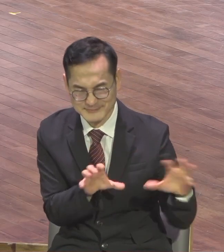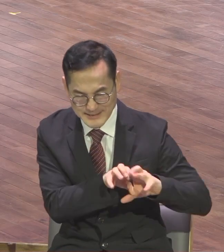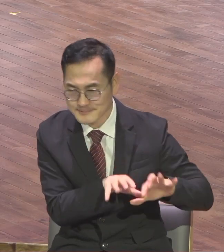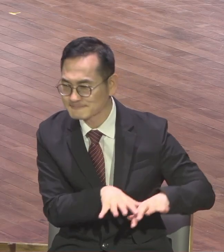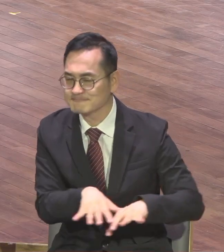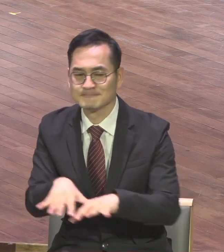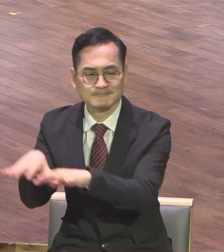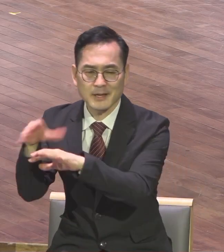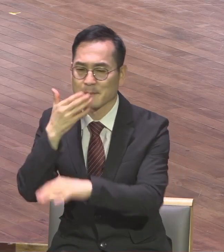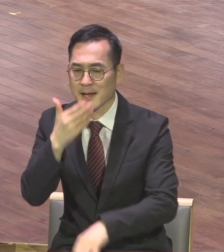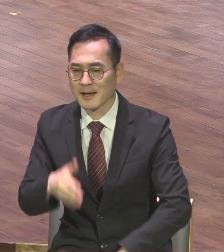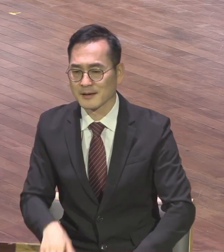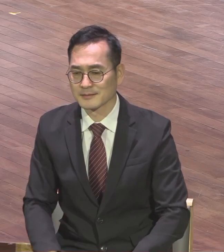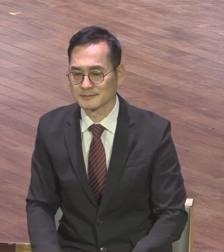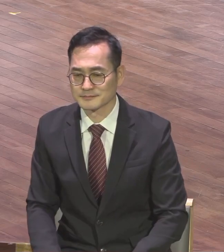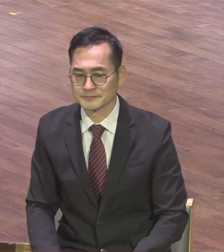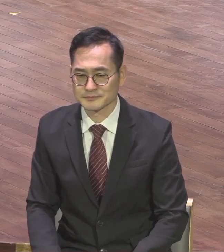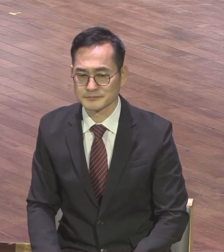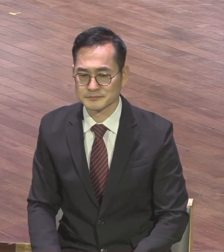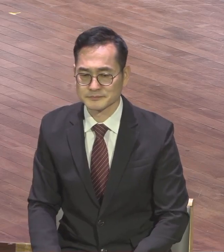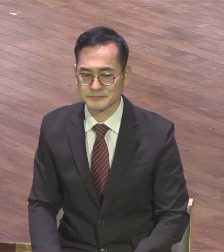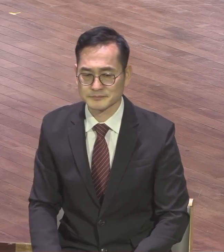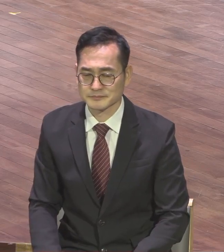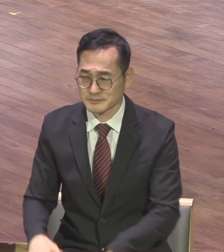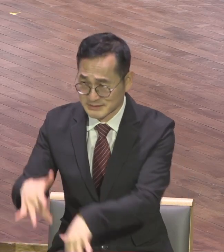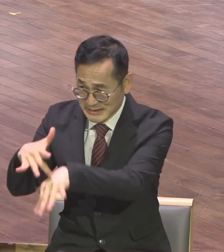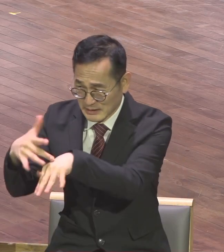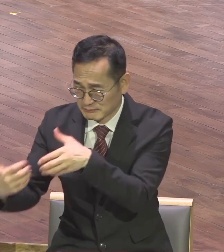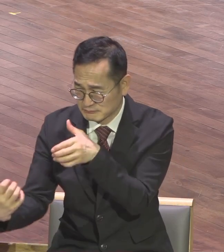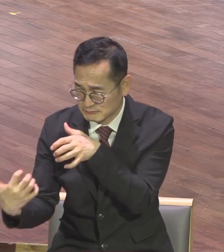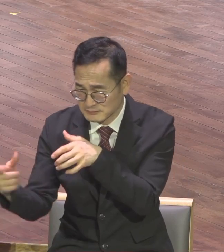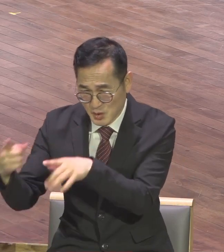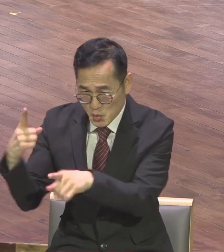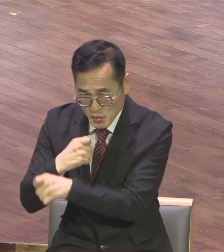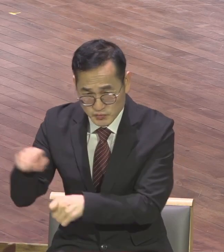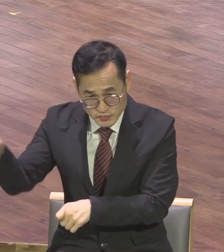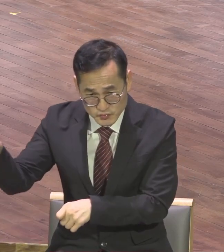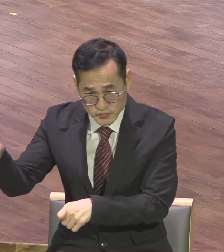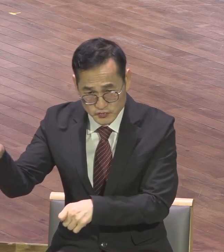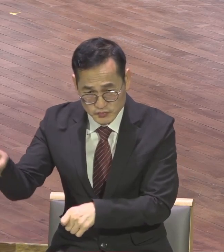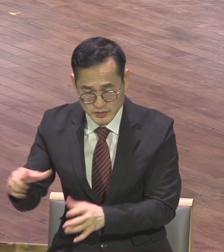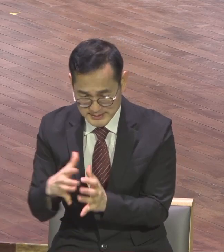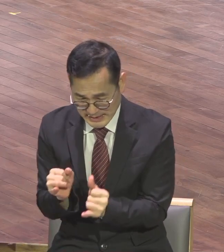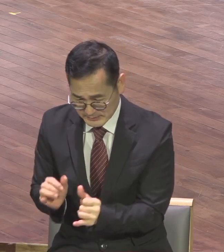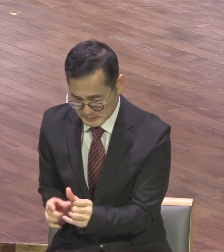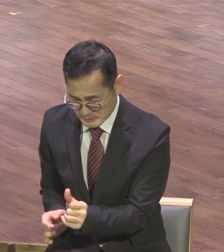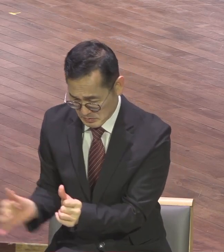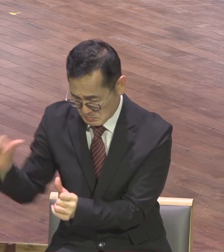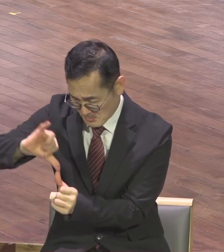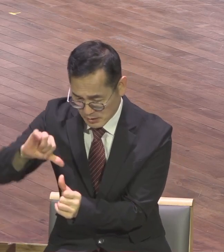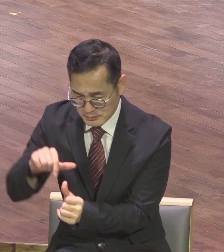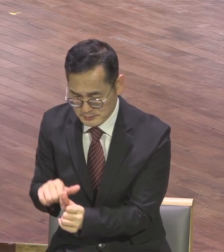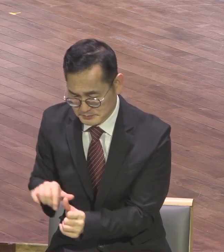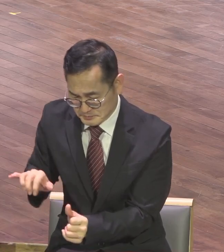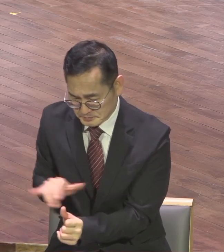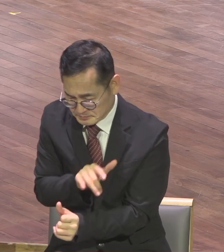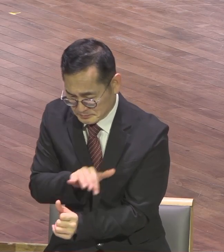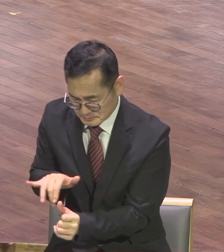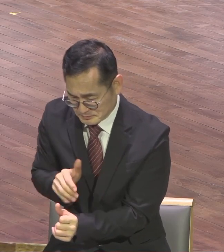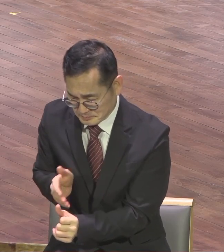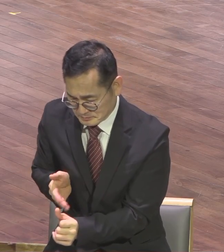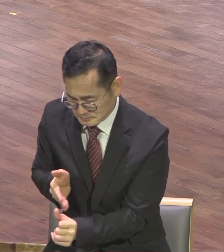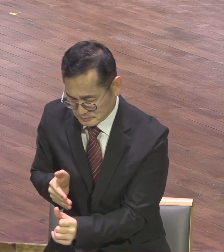왜냐하면 우리 대적자가 있습니다. 사람 마귀가 사람 마귀가 사람 통에 들어와가지고 믿음 없는 사람